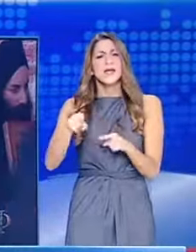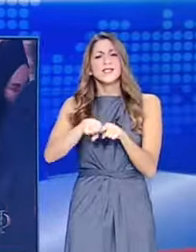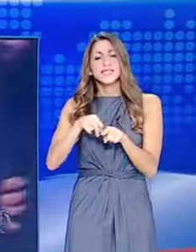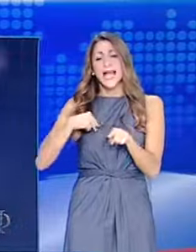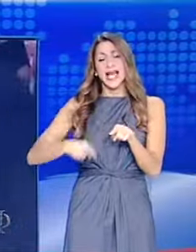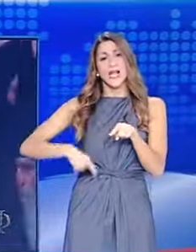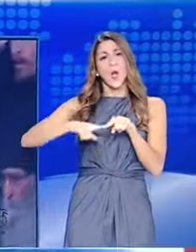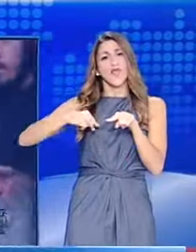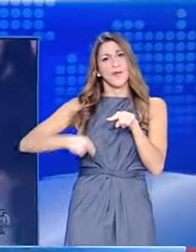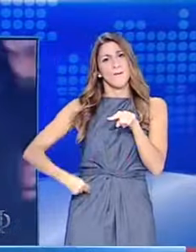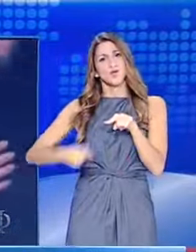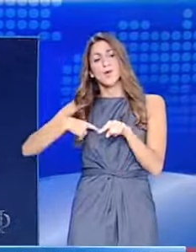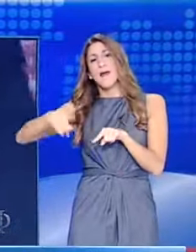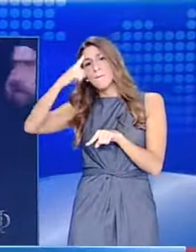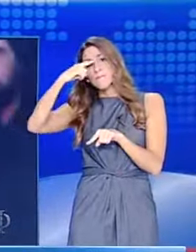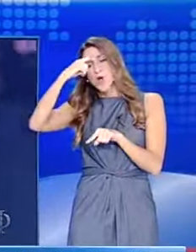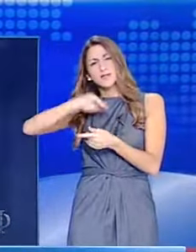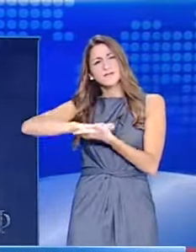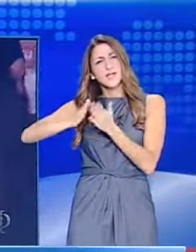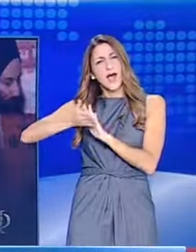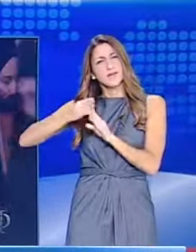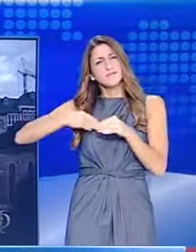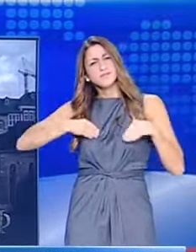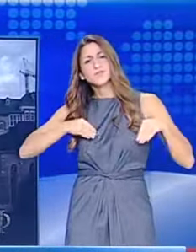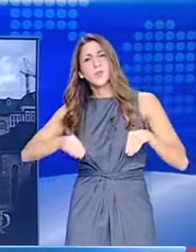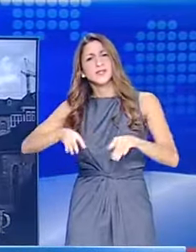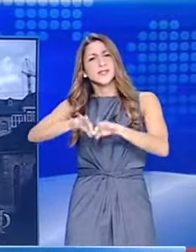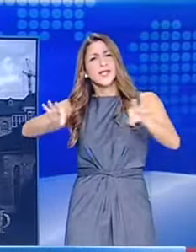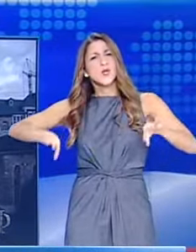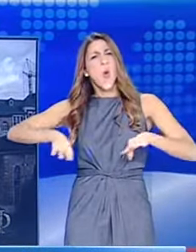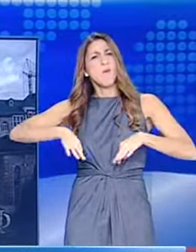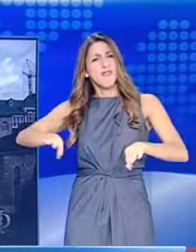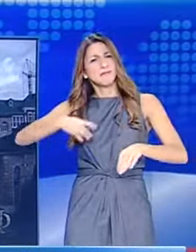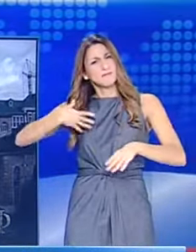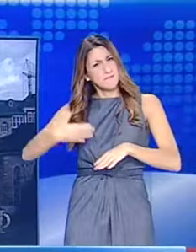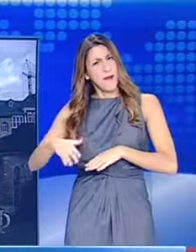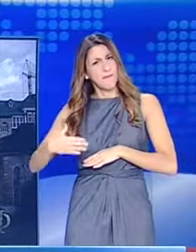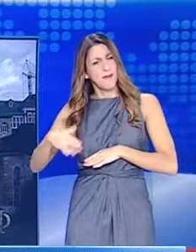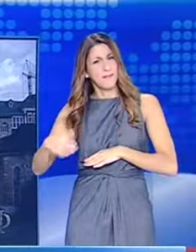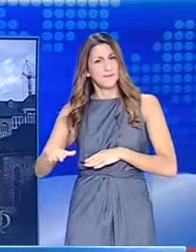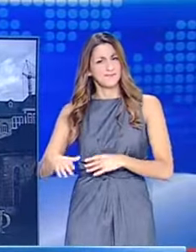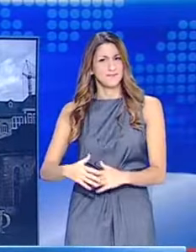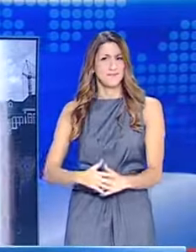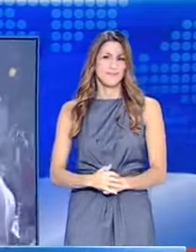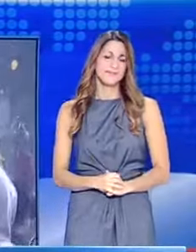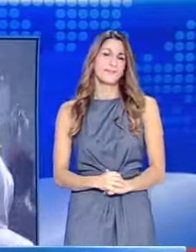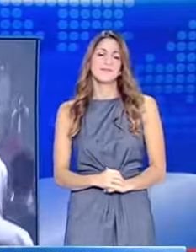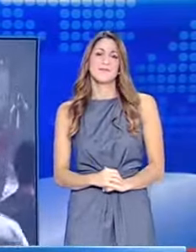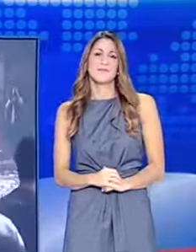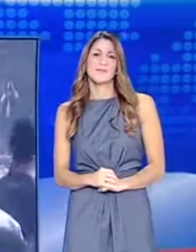τις ύποπτες συναλλαγές που αφορούν την αγορά εκτάσεων μεταξύ της μονής βατοπεδίου και του ελληνικού δημοσίου με αίμα βάφτηκε